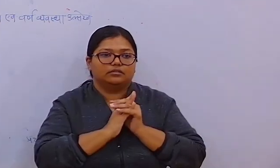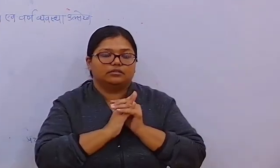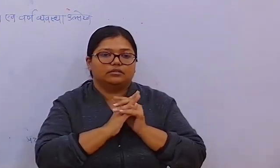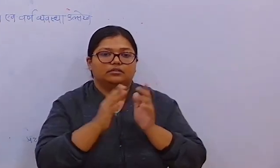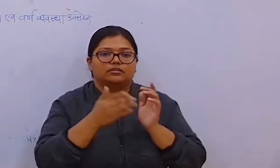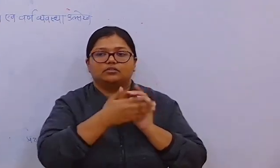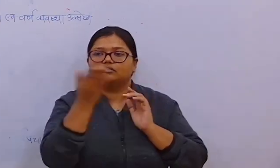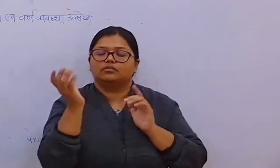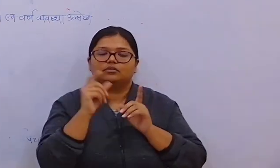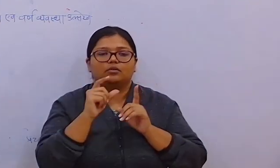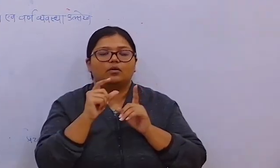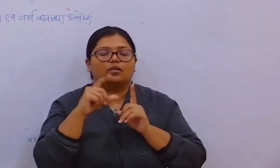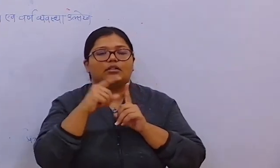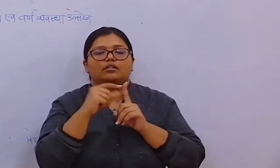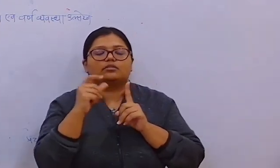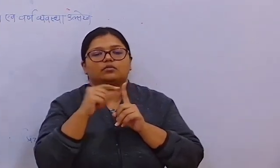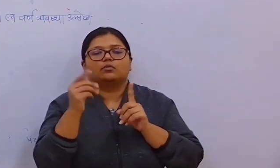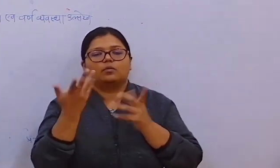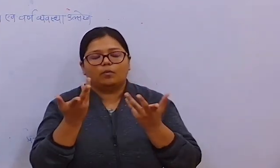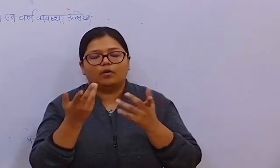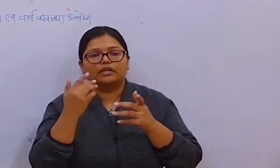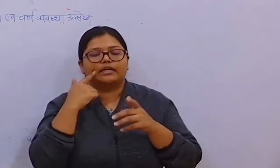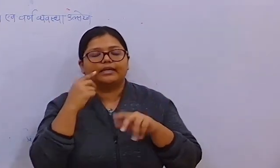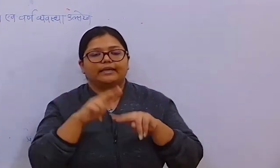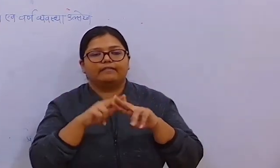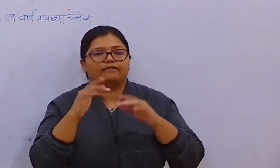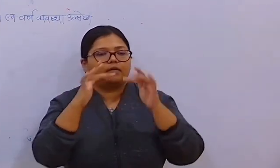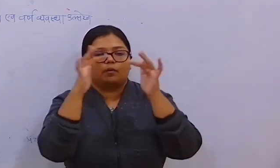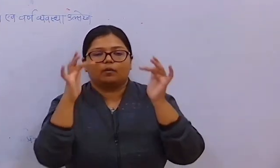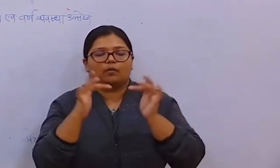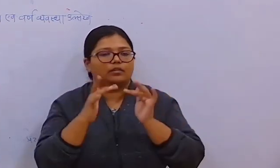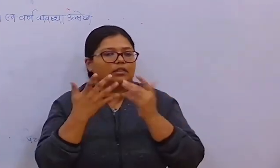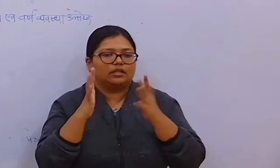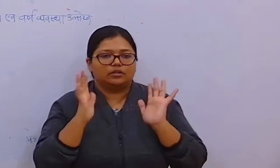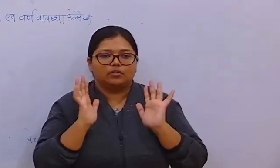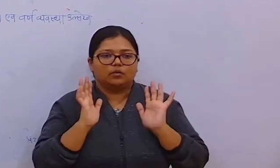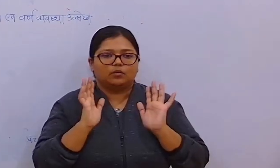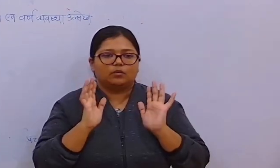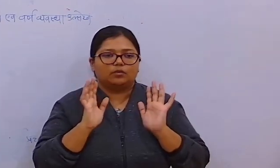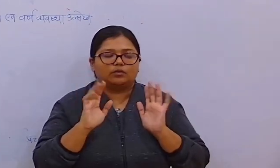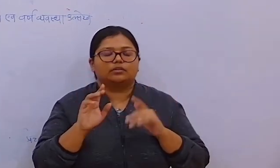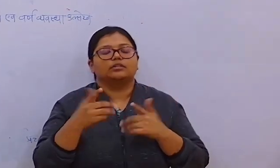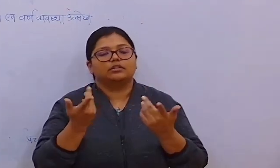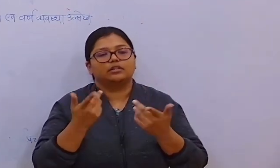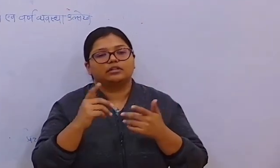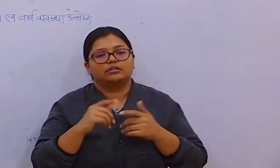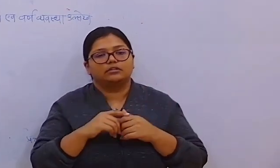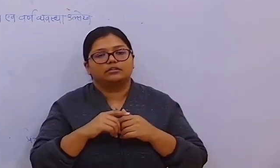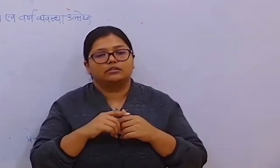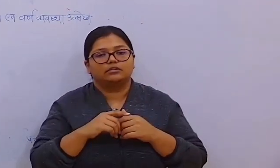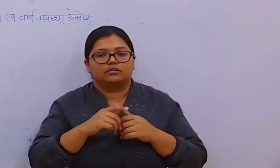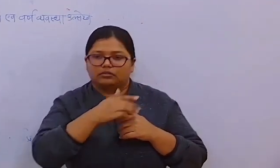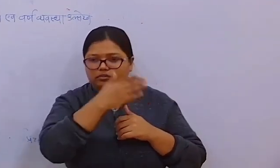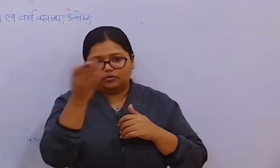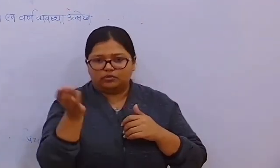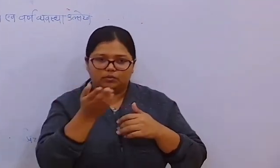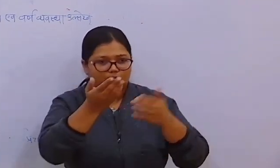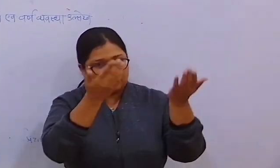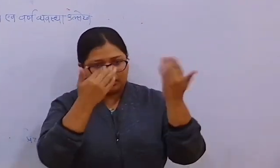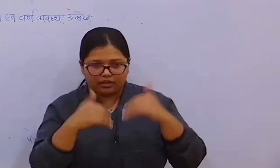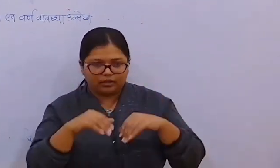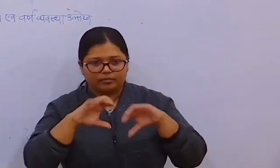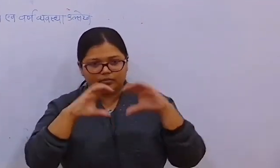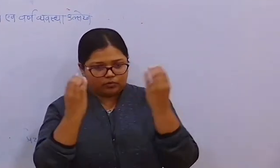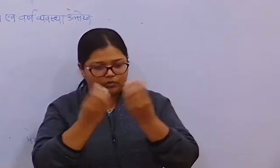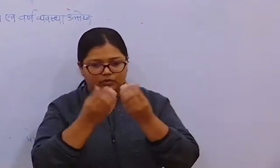इस चीज को थोड़ा सा जहन में रखो। अगर मतलब गवर्नमेंट ने शासकीय संस्थाओं में ये योजना शुरू की गई है, अगर ये असफल